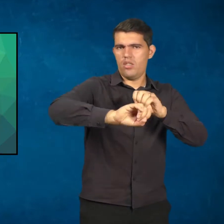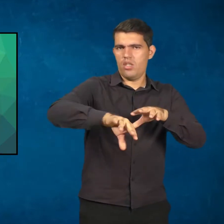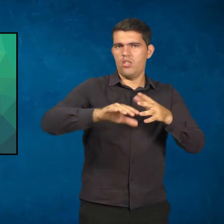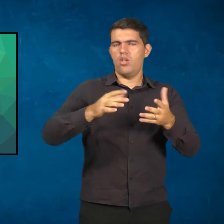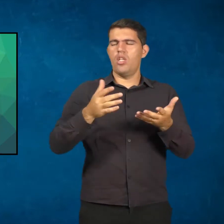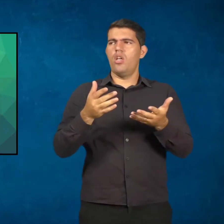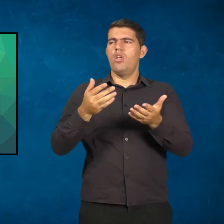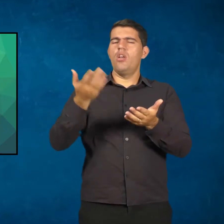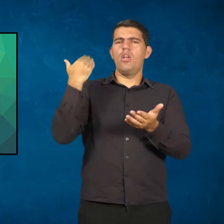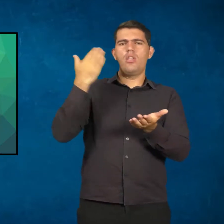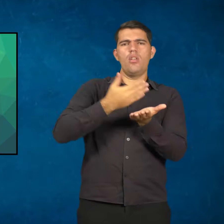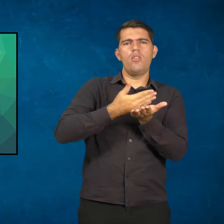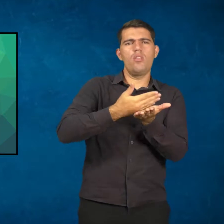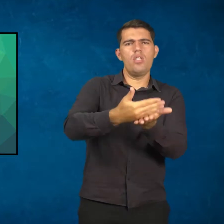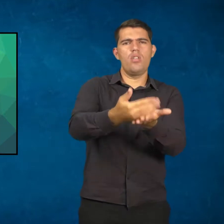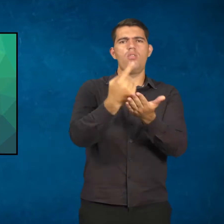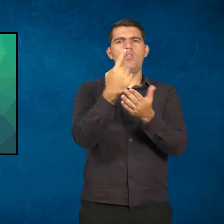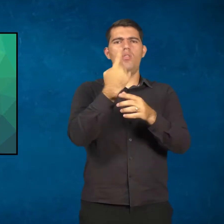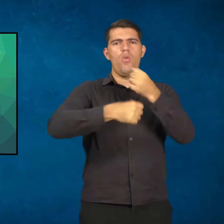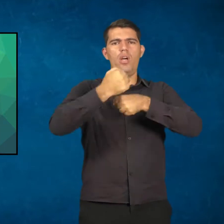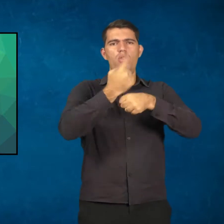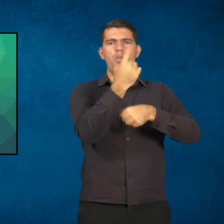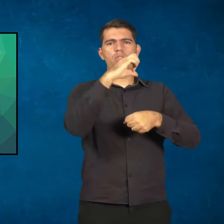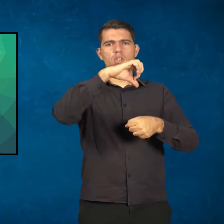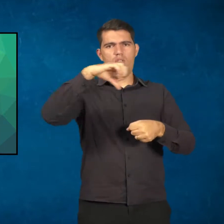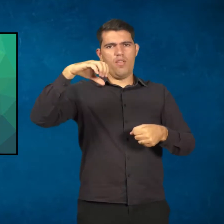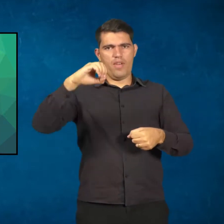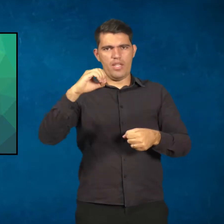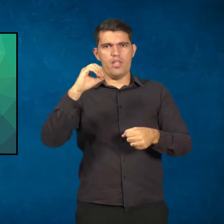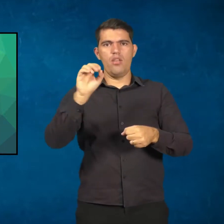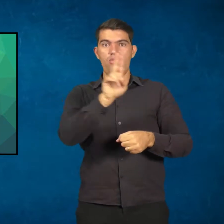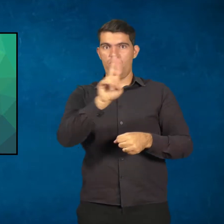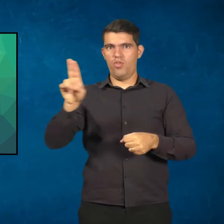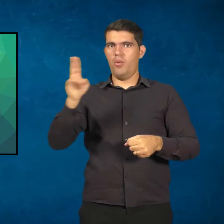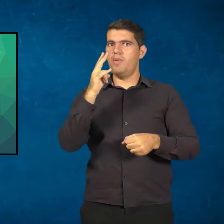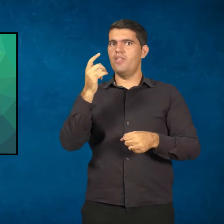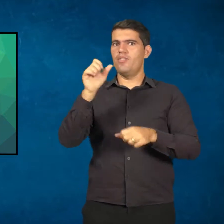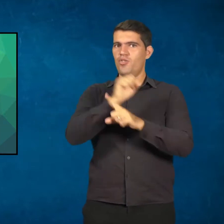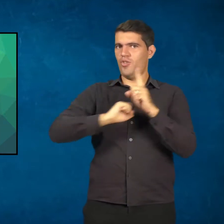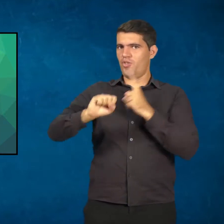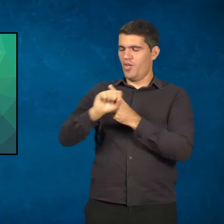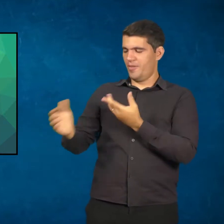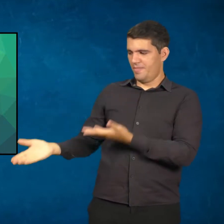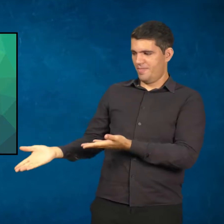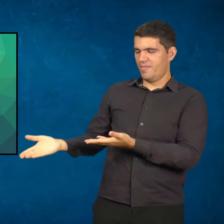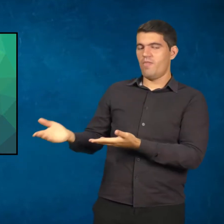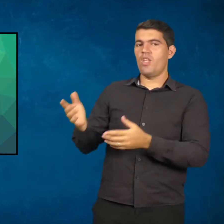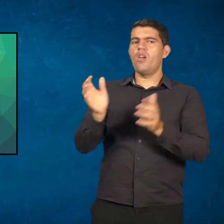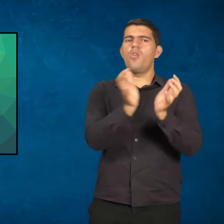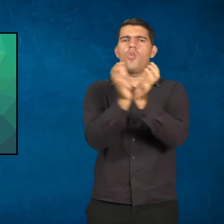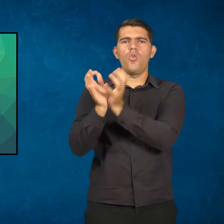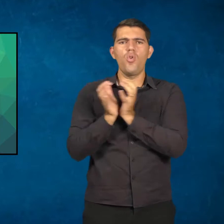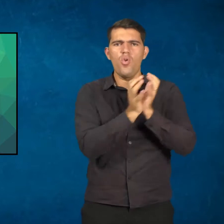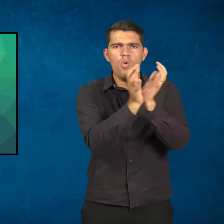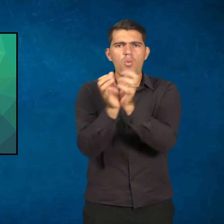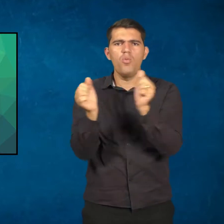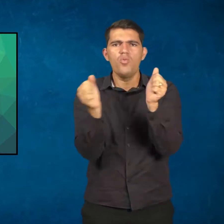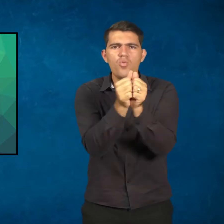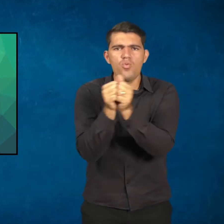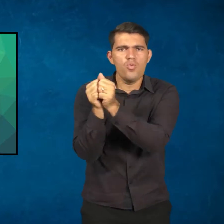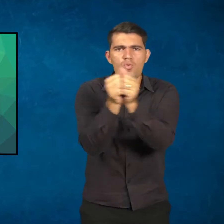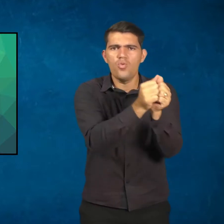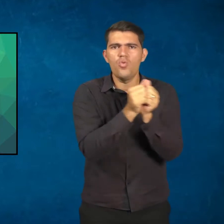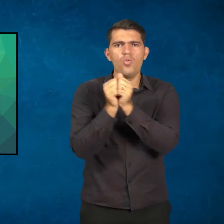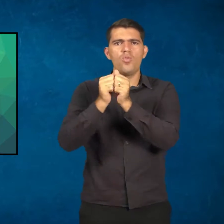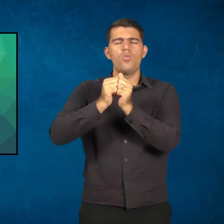educacionais, no início dos anos 90, o sociólogo inglês Stephen Ball e seus colaboradores organizaram um modelo metodológico e